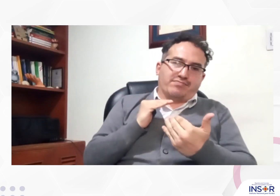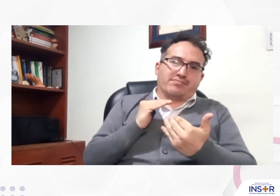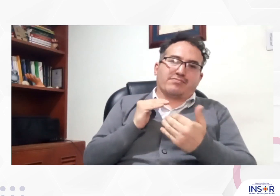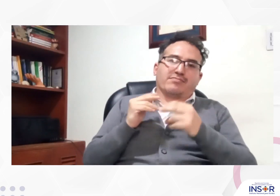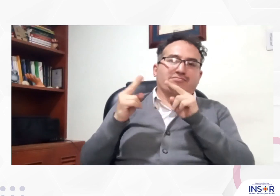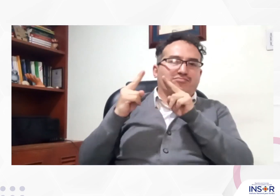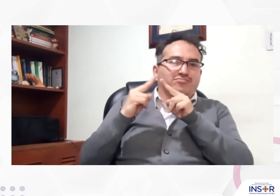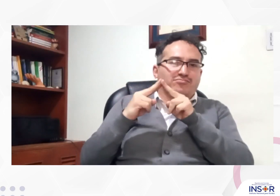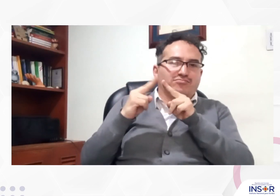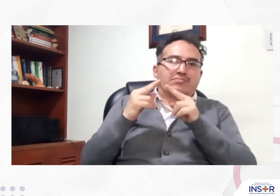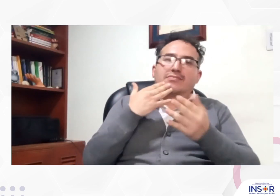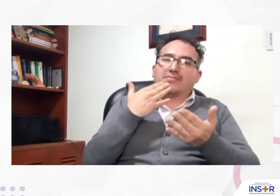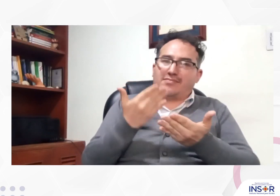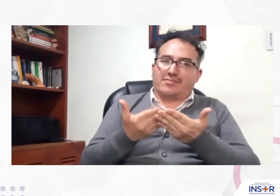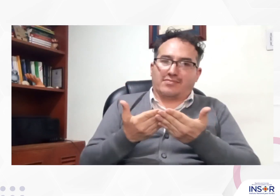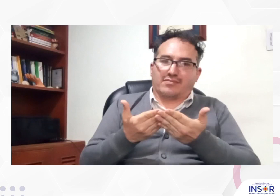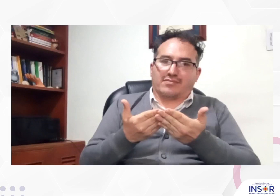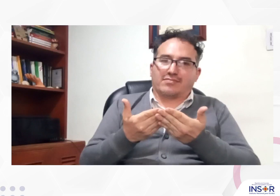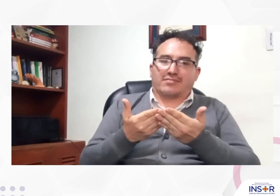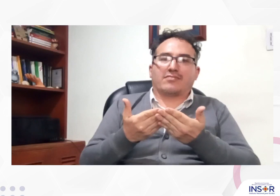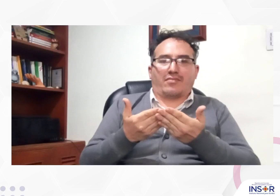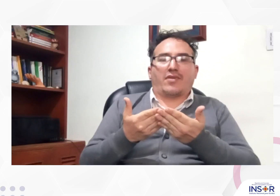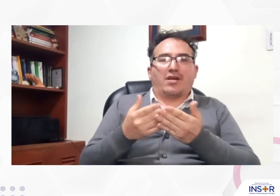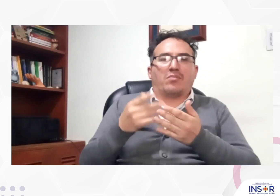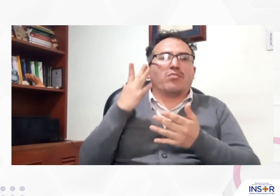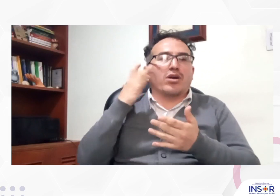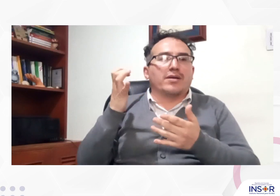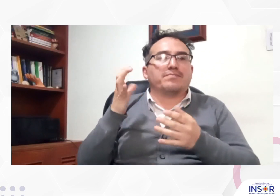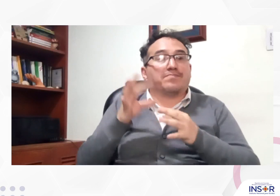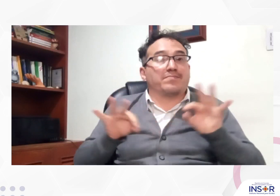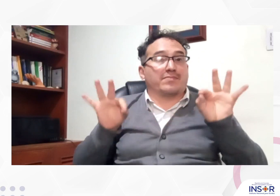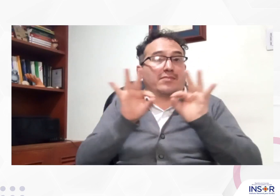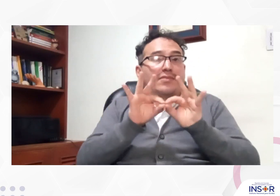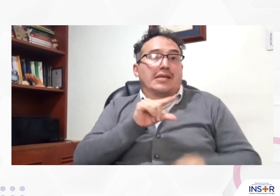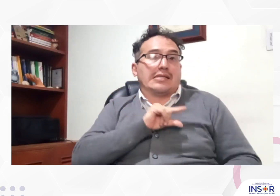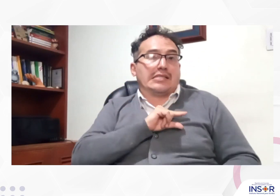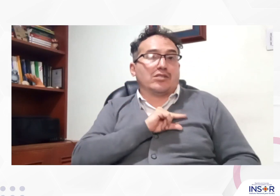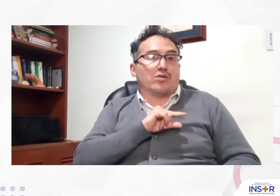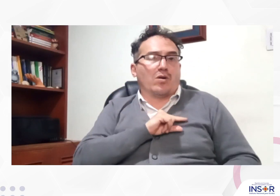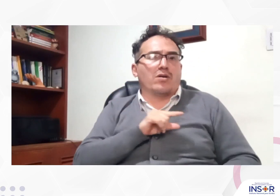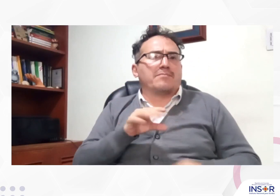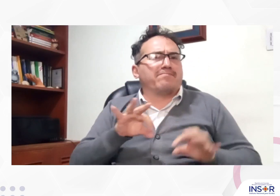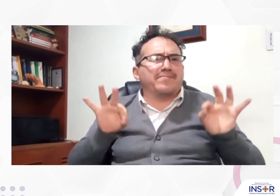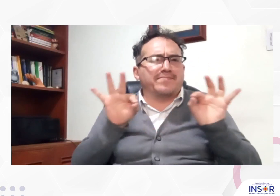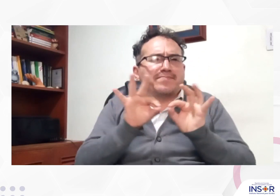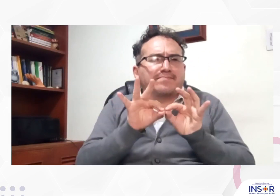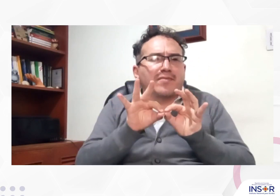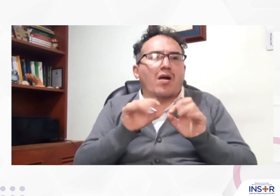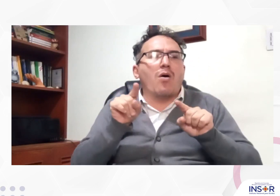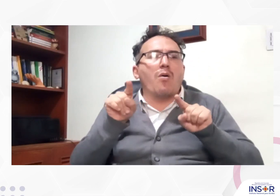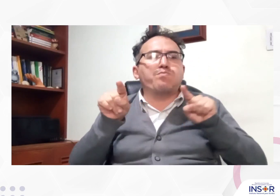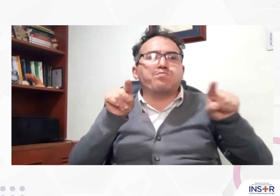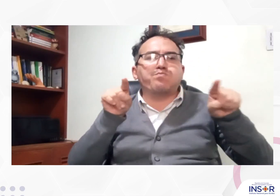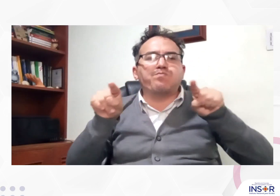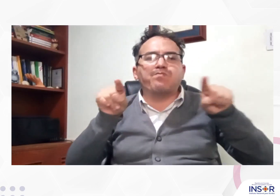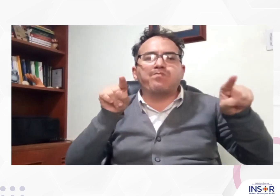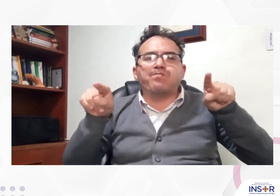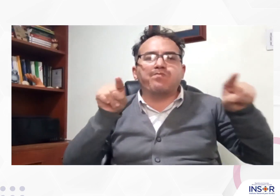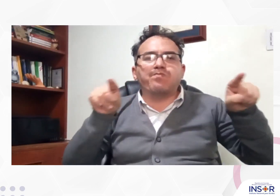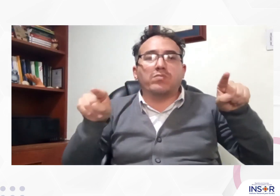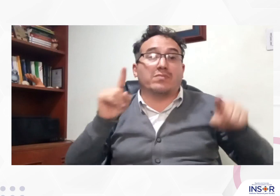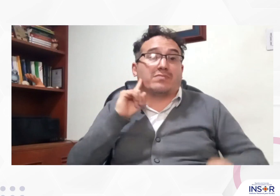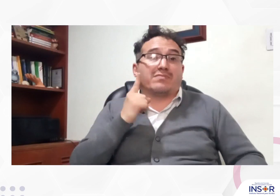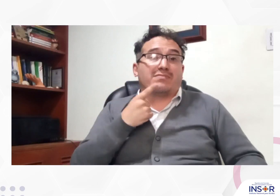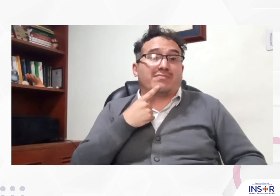personas que me allegaron esta invitación, a quienes ya conocía, pues agradecerles. Creo que es muy importante que el INSOR